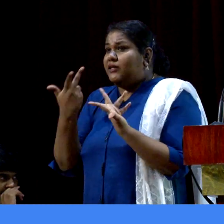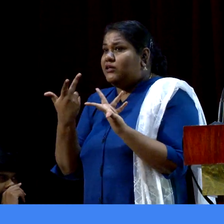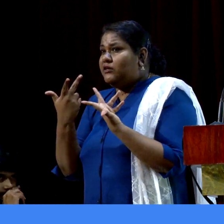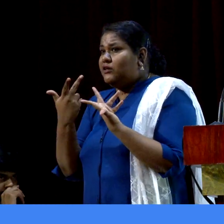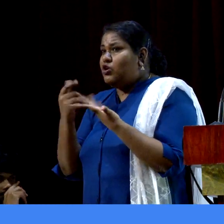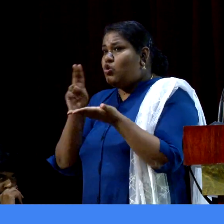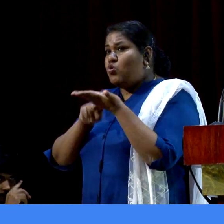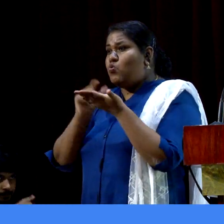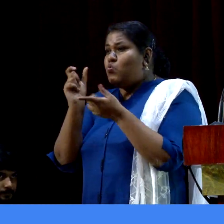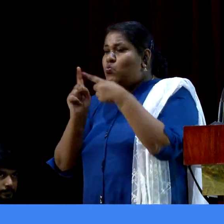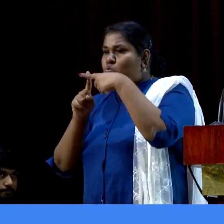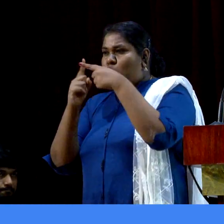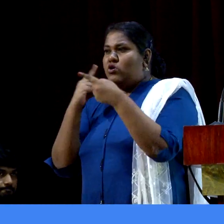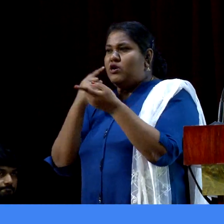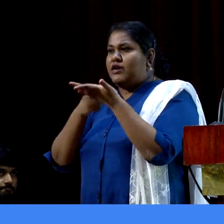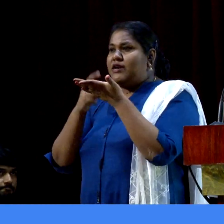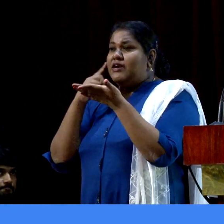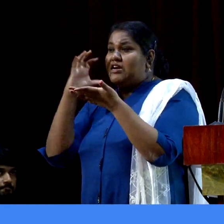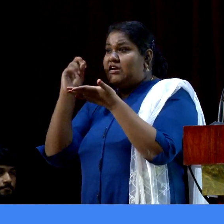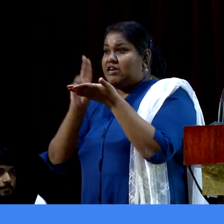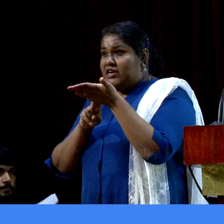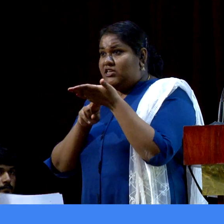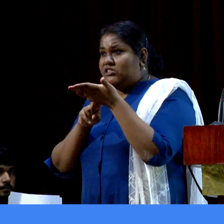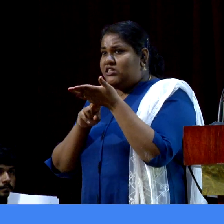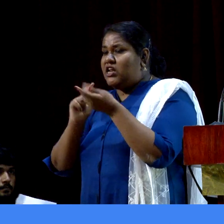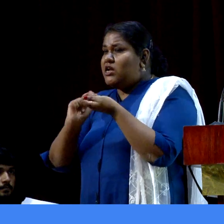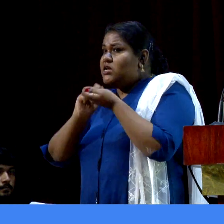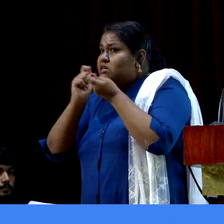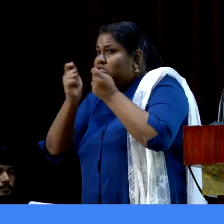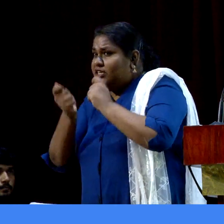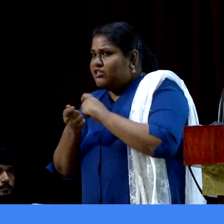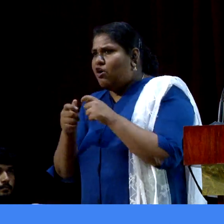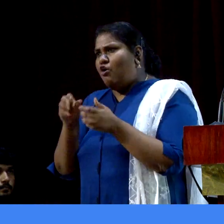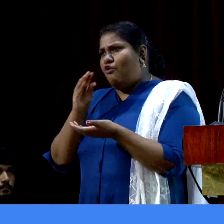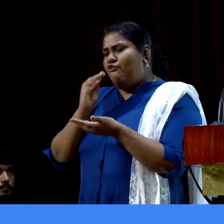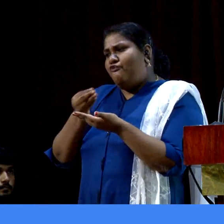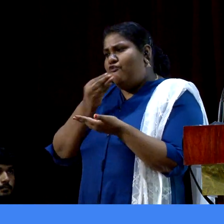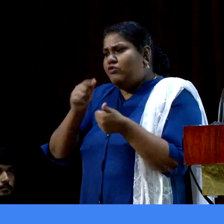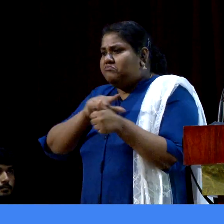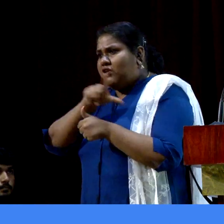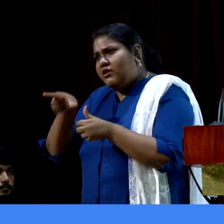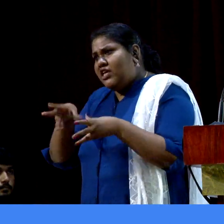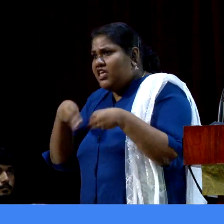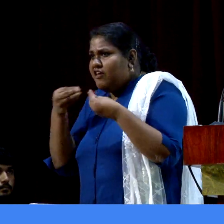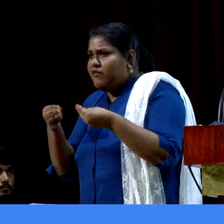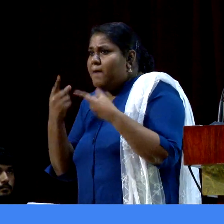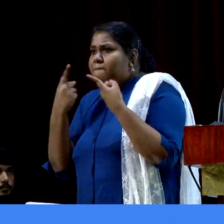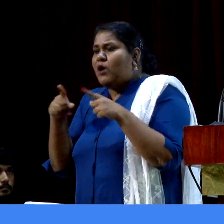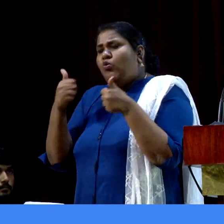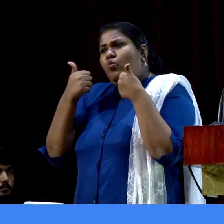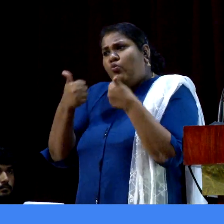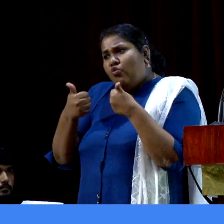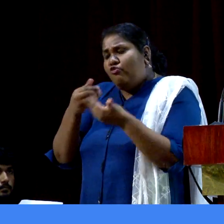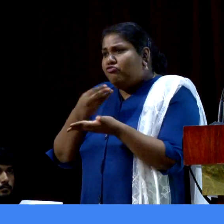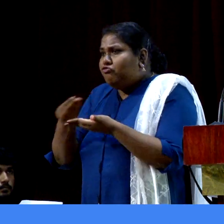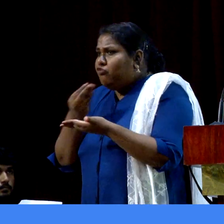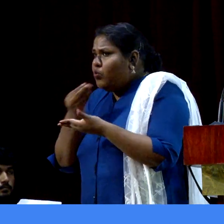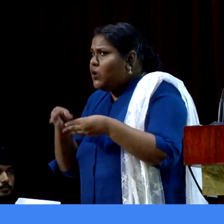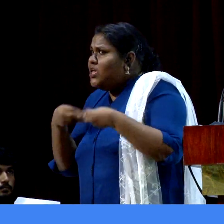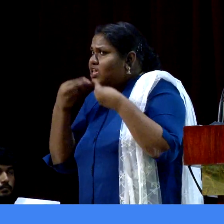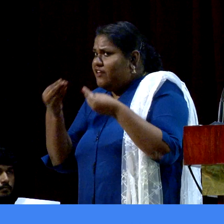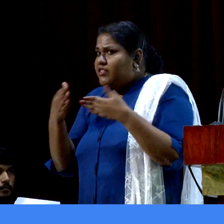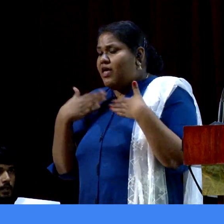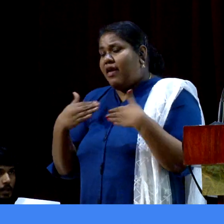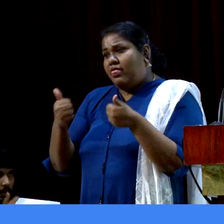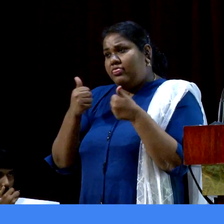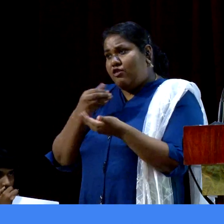நியூட்ரிஷனாக இருக்கிறதா என்ற கேள்வி எழுகிறது. எனவே நியூட்ரிஷன் ஃபுட் என்ற அளவிற்கு நாம் ஊட்டம் மிகுந்த